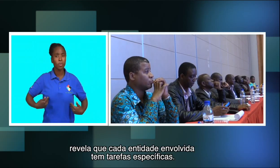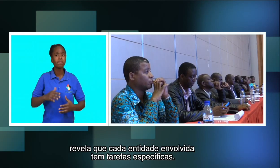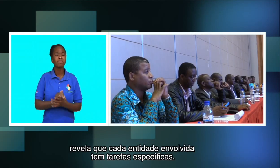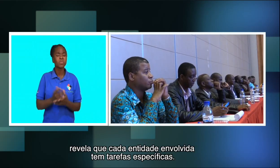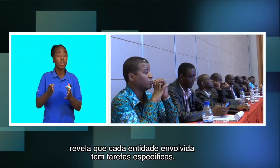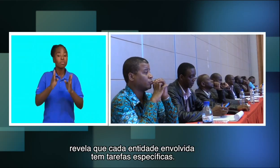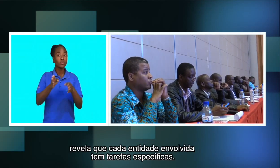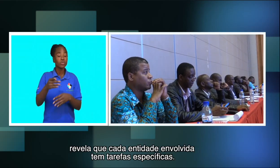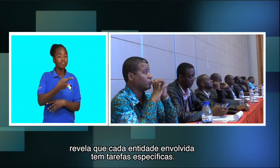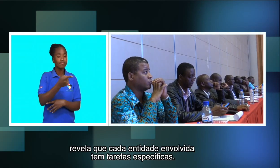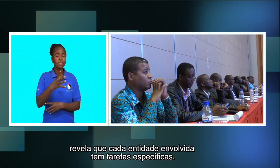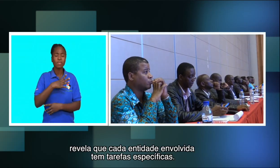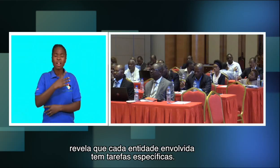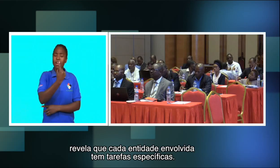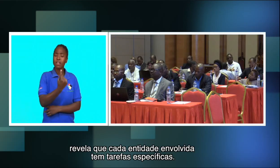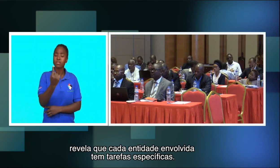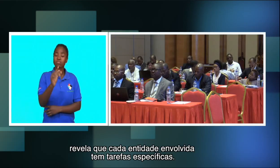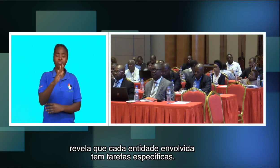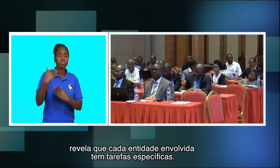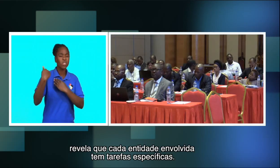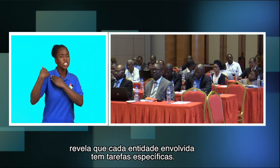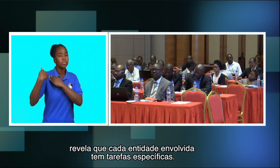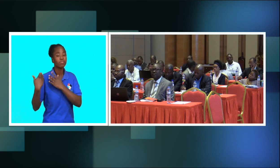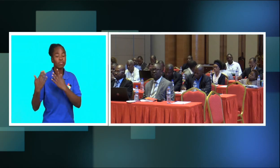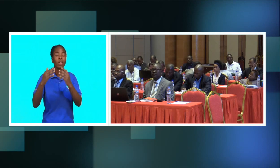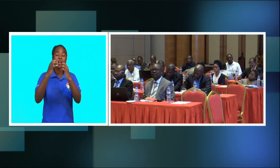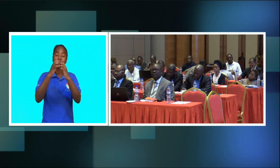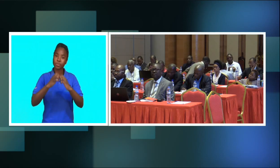que cada entidade envolvida tem tarefas específicas.